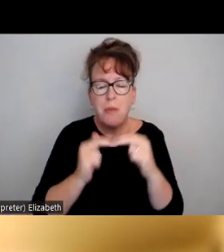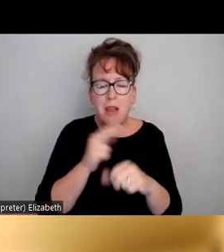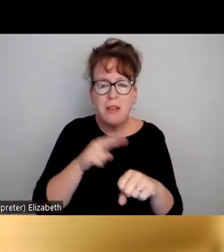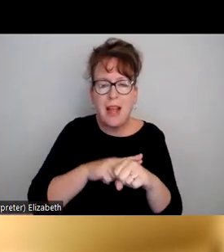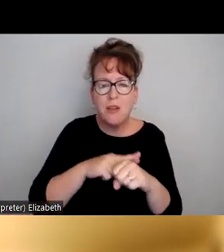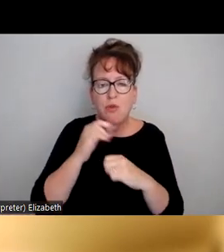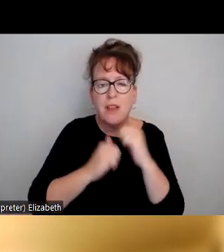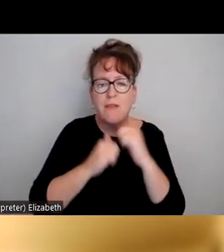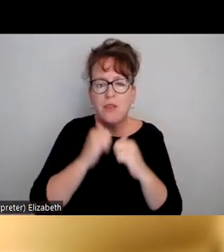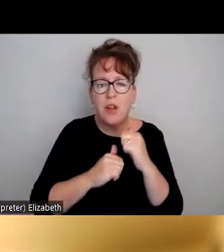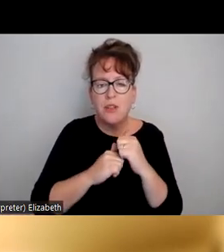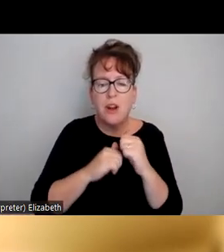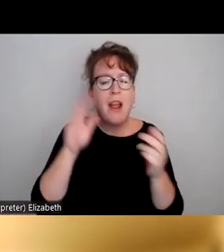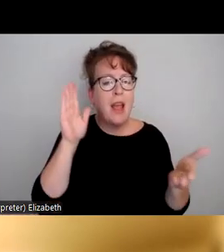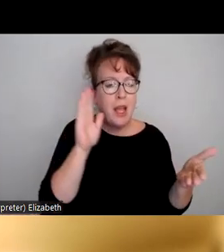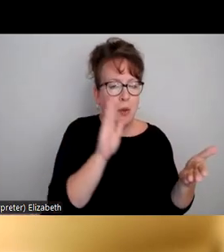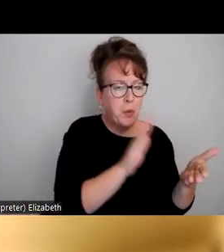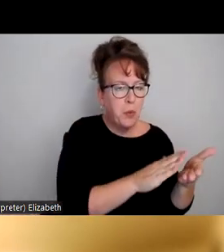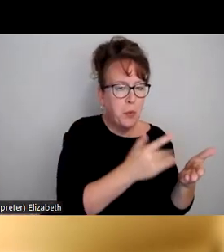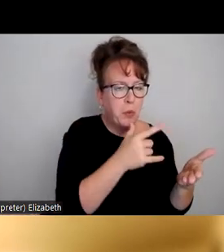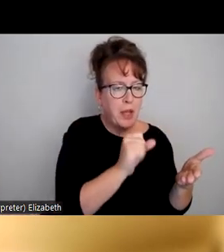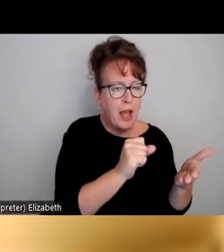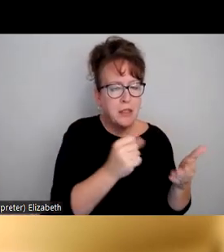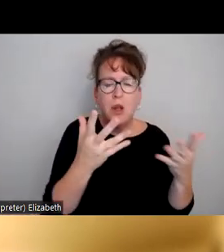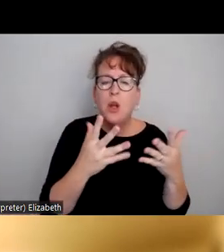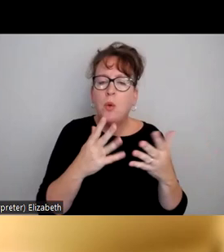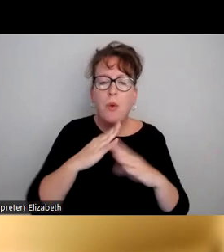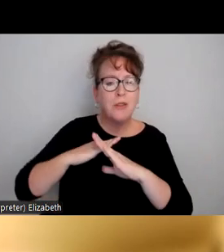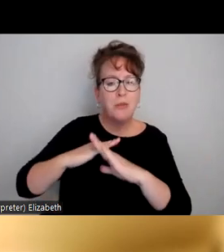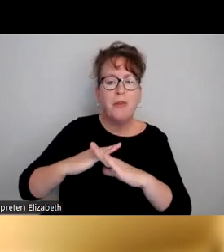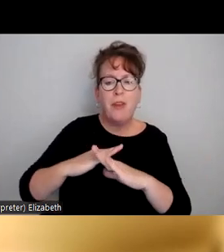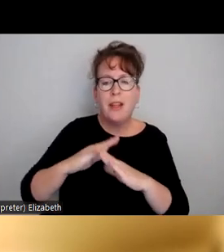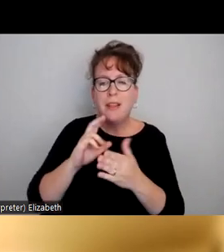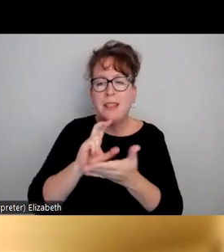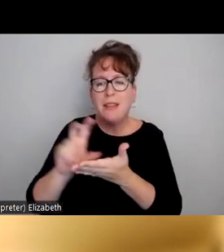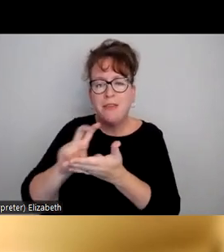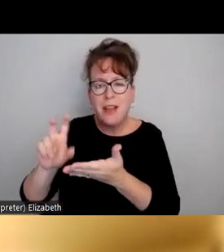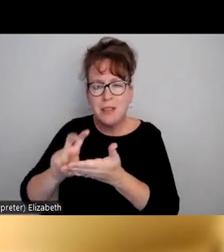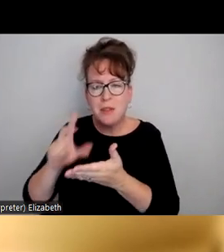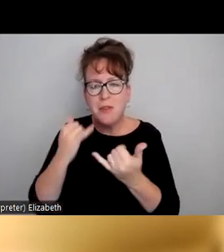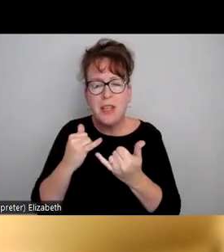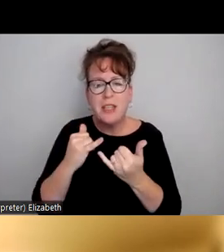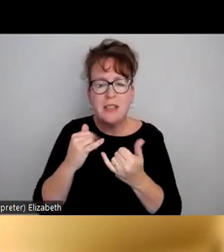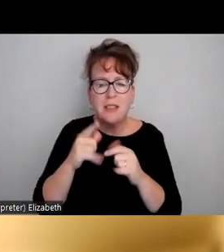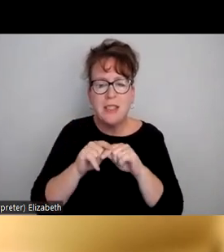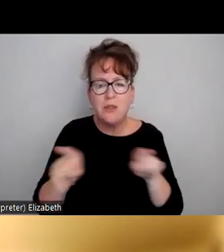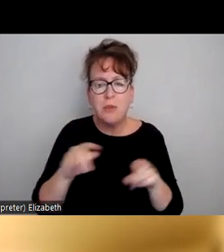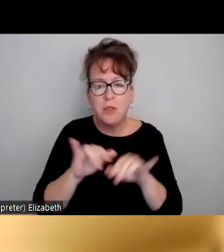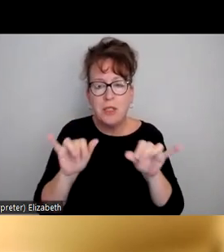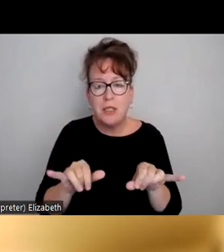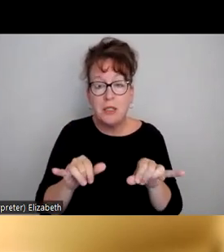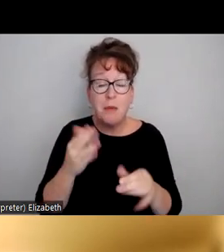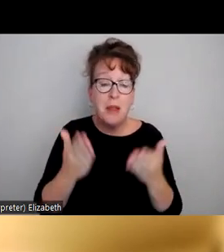infraestructura de gas natural y la distribución del mismo si tenemos que hacer algún tipo de